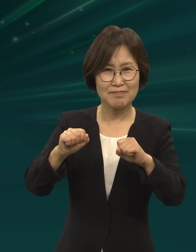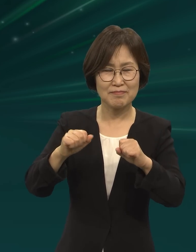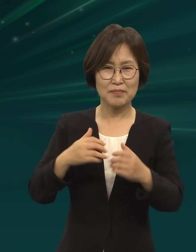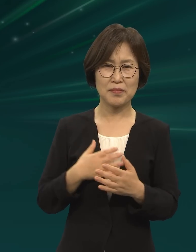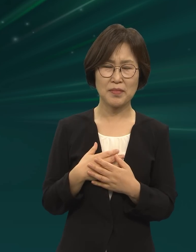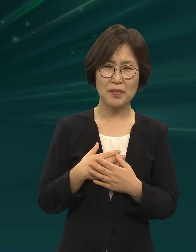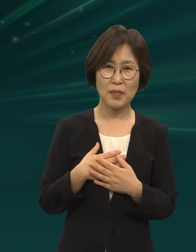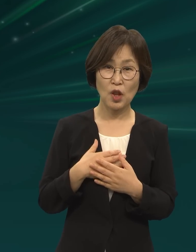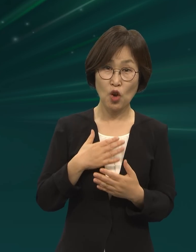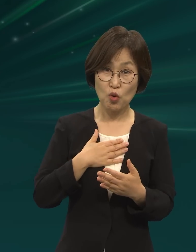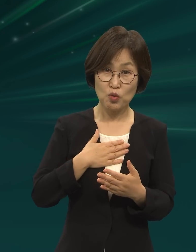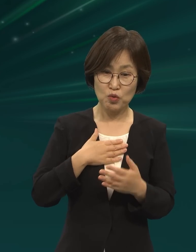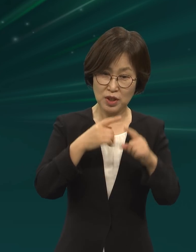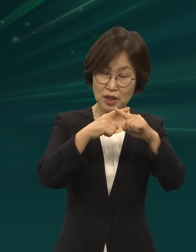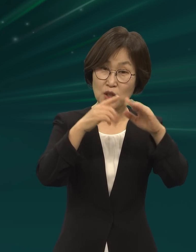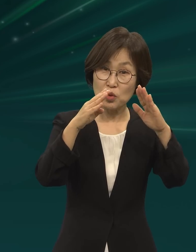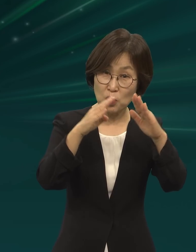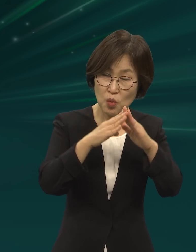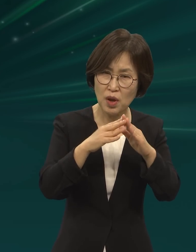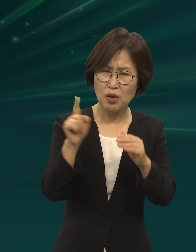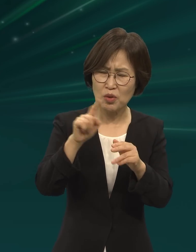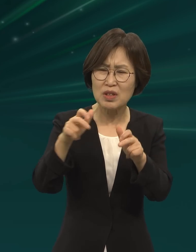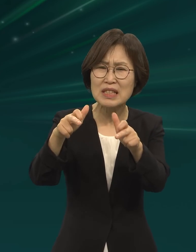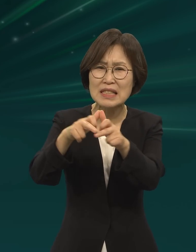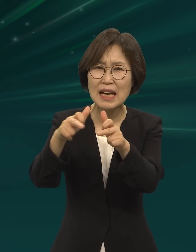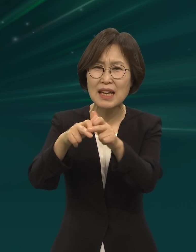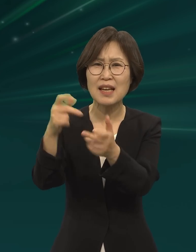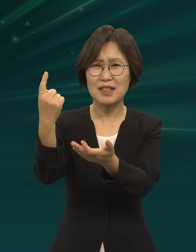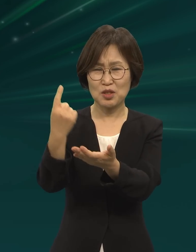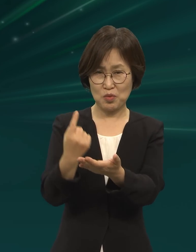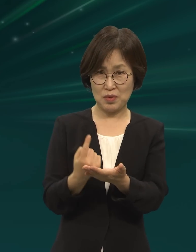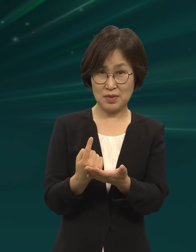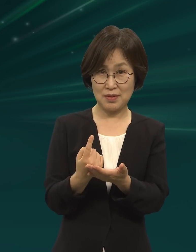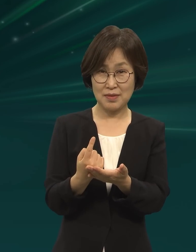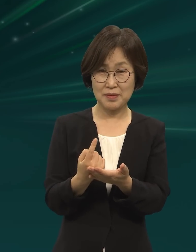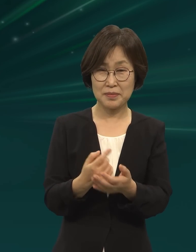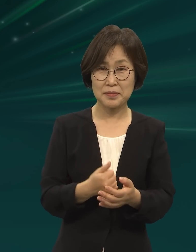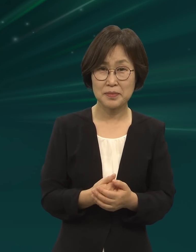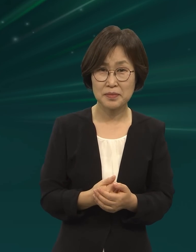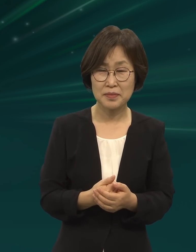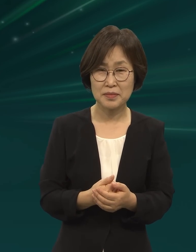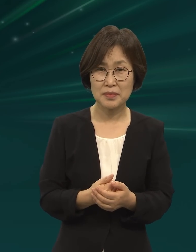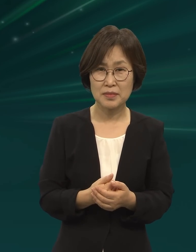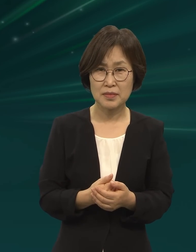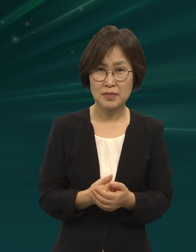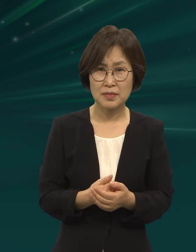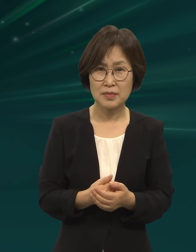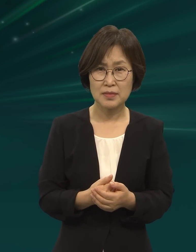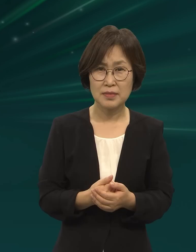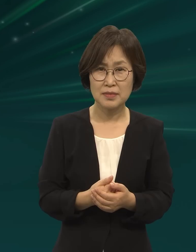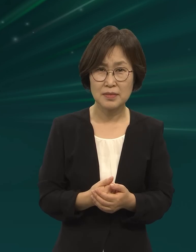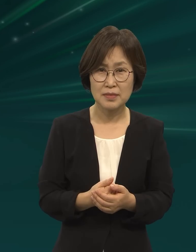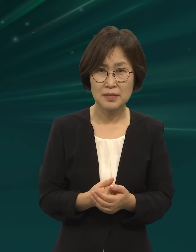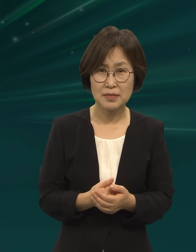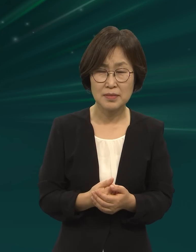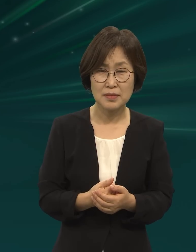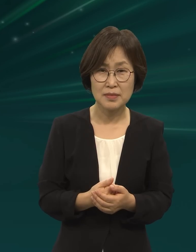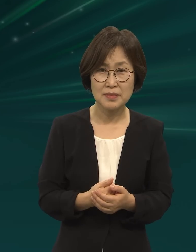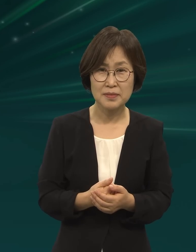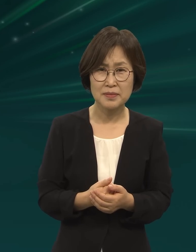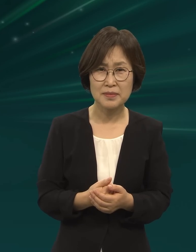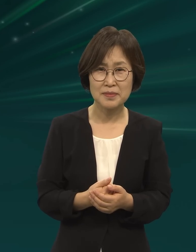장인이 왔는데, 우리 금요 철학 기도에 장인이 왔는데, 저는 예배는 딱 한국 스타일로 드립니다.